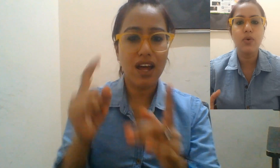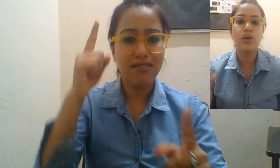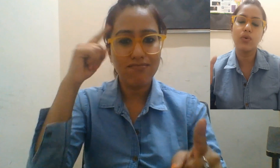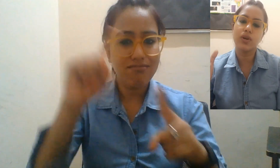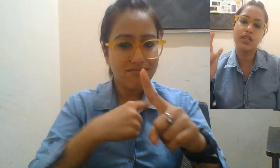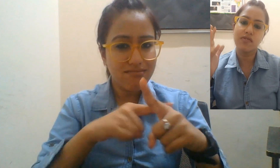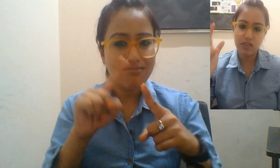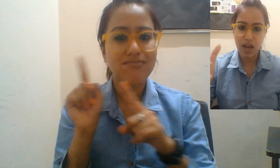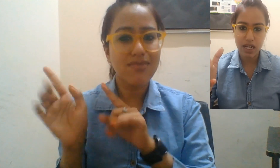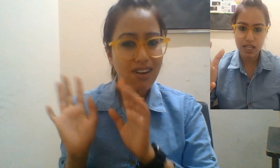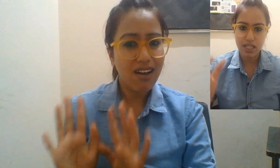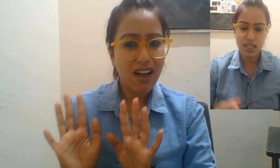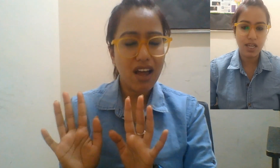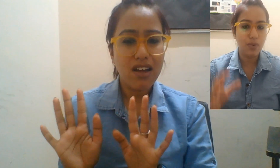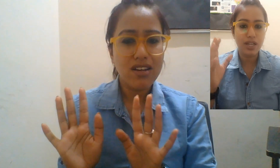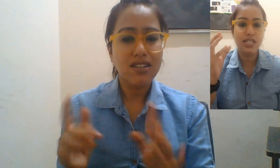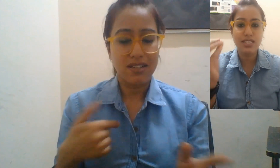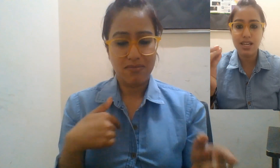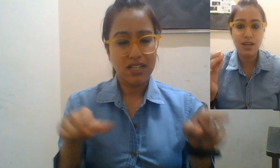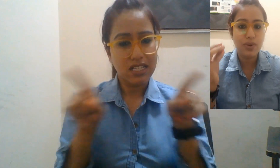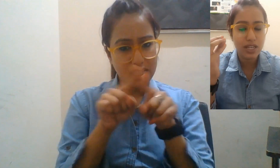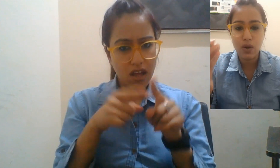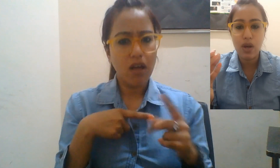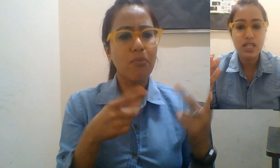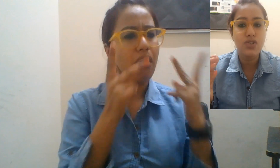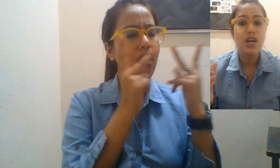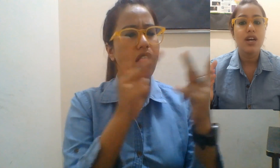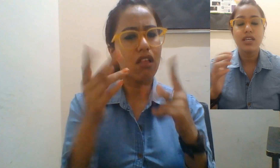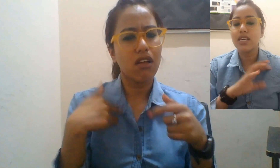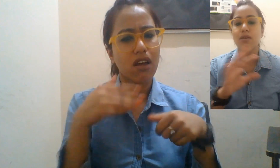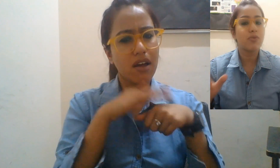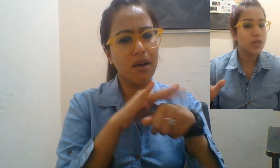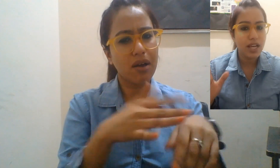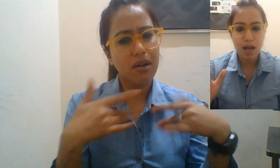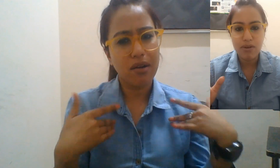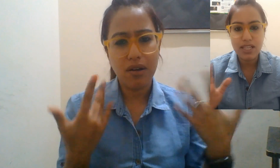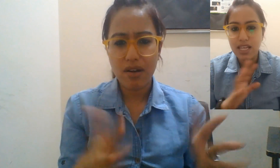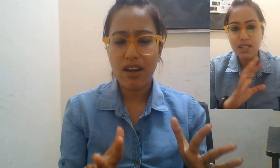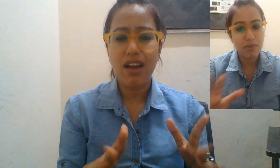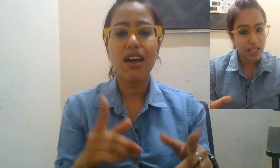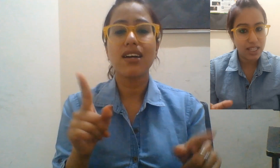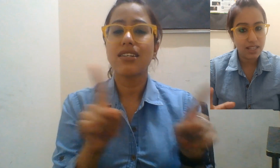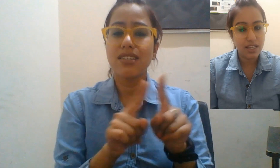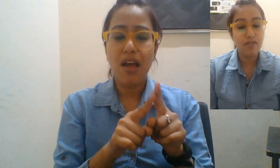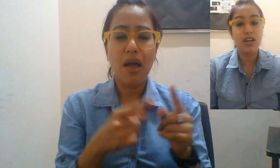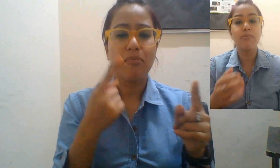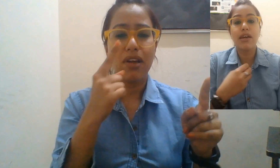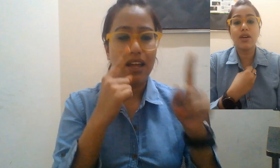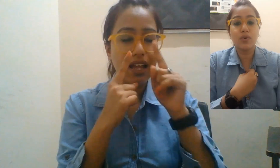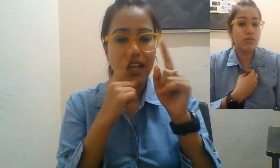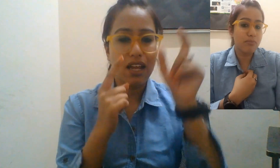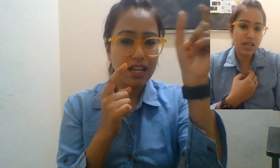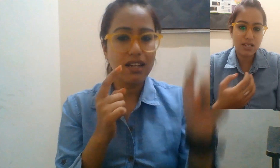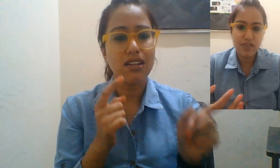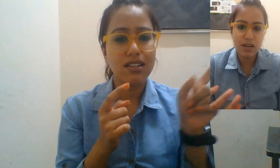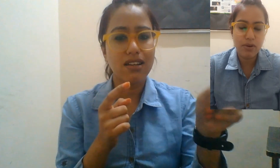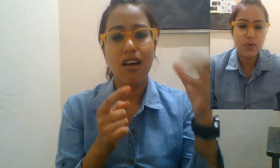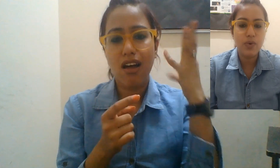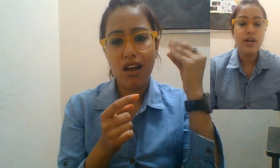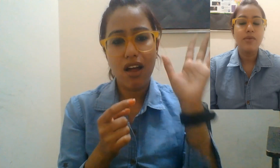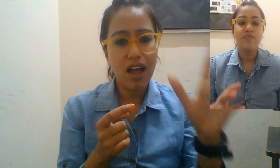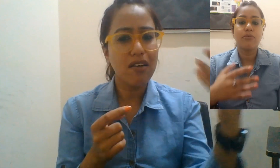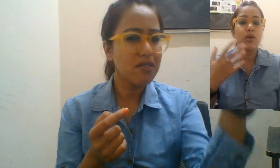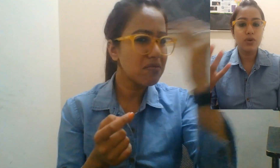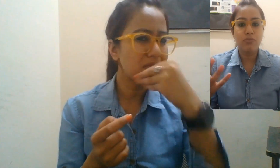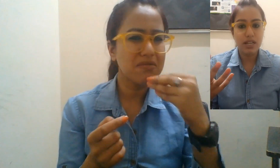है कि उनको लोगों की सिर्फ दिव्यांगता दिखती है, उनकी स्किल, उनकी नॉलेज, ये सब उनकी काबिलियत, ये सब नहीं दिखती है। वरना मैंने खुद, मैं इस फील्ड